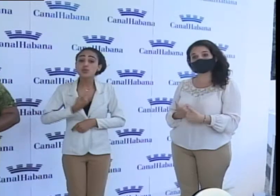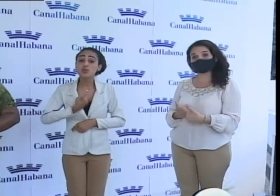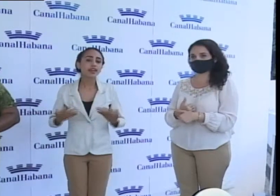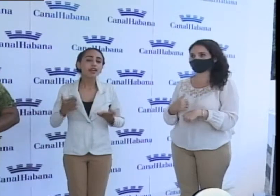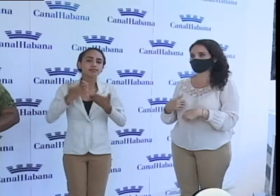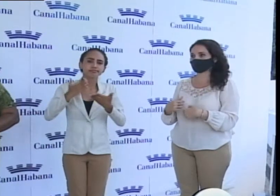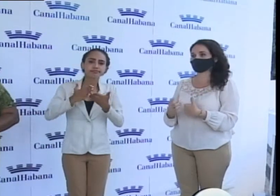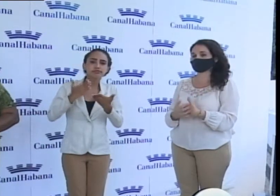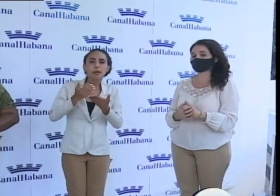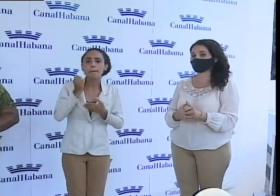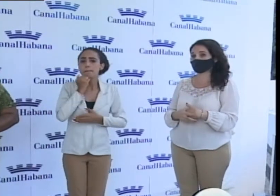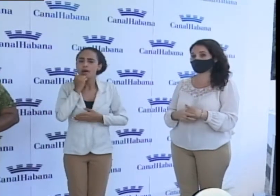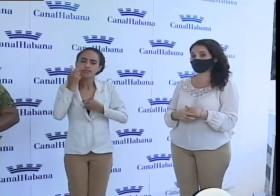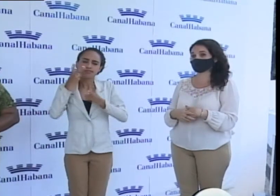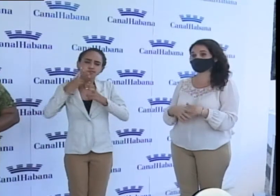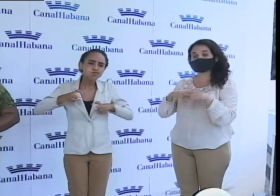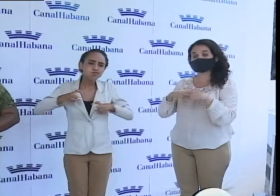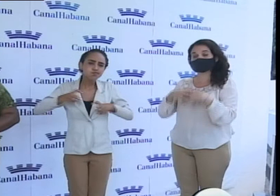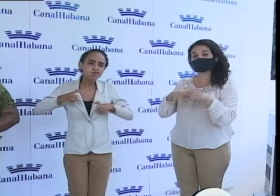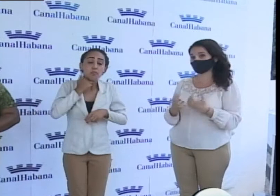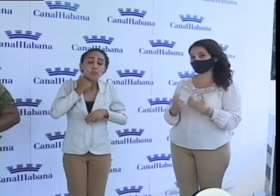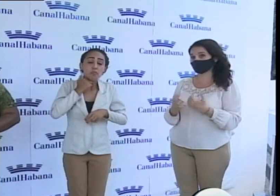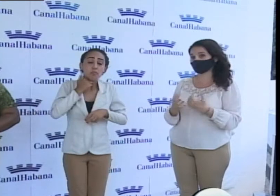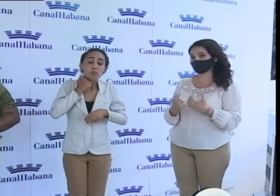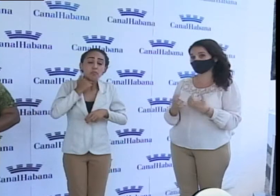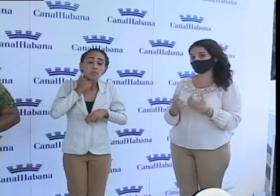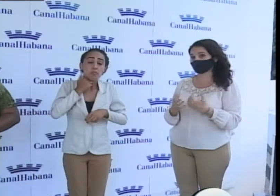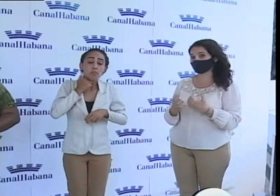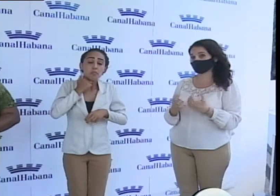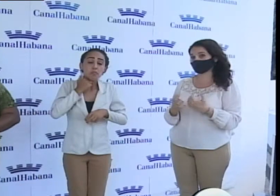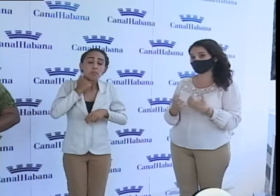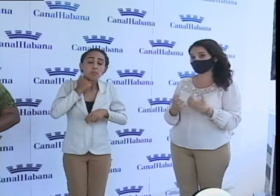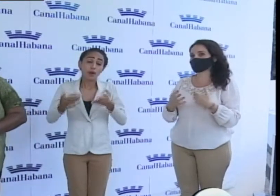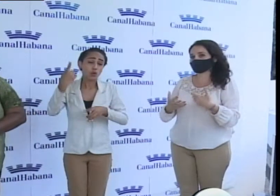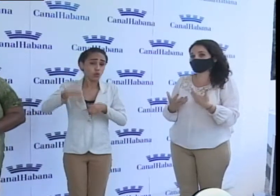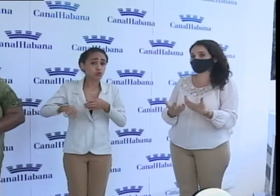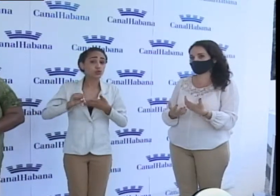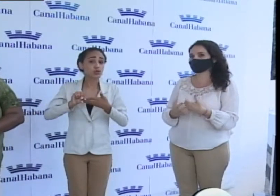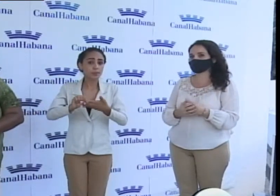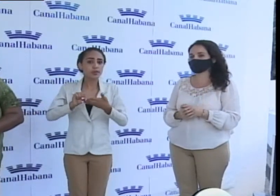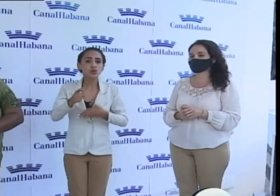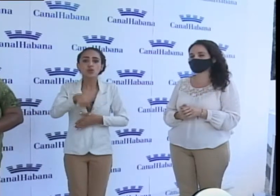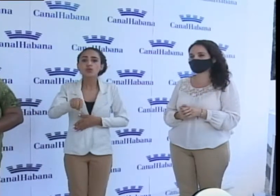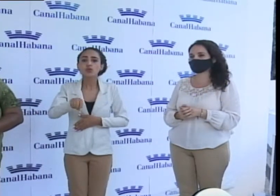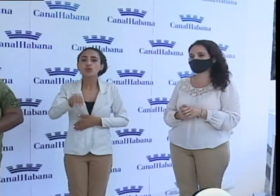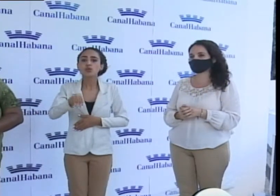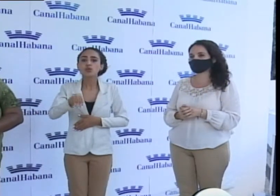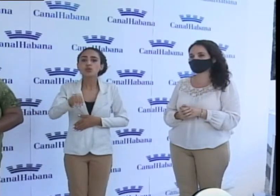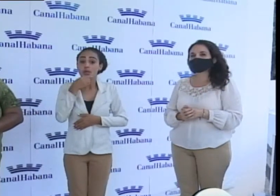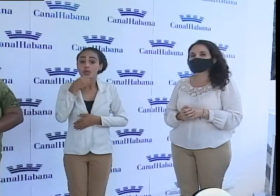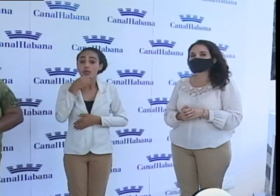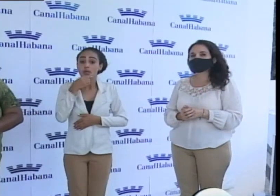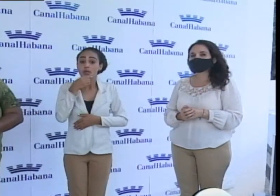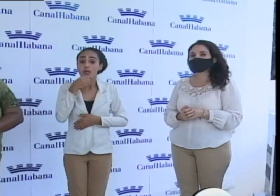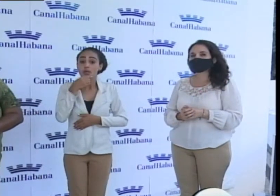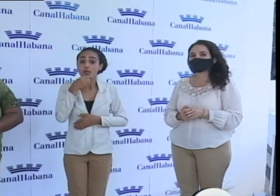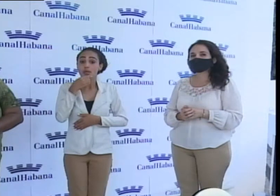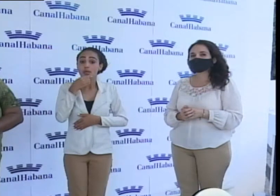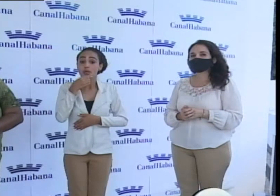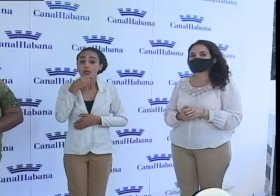más en relación a muchos medios que nos permitan interactuar desde la virtualidad. Y además nos ha